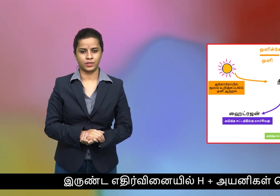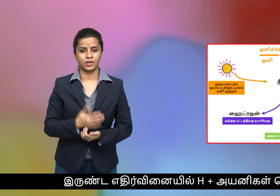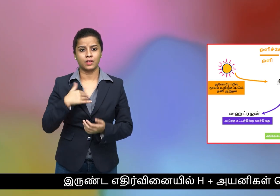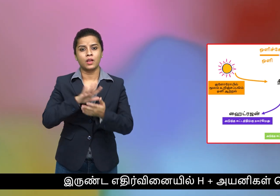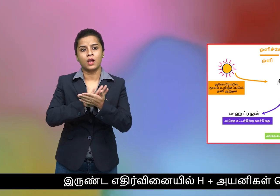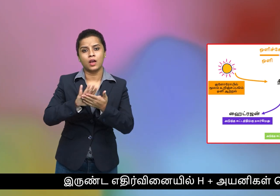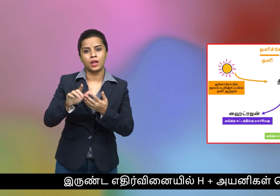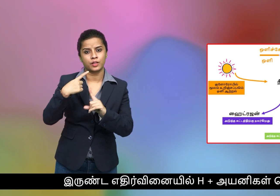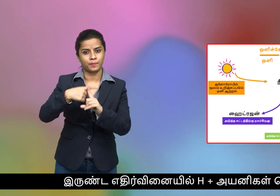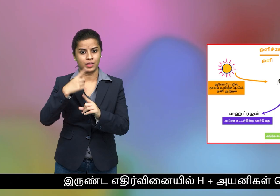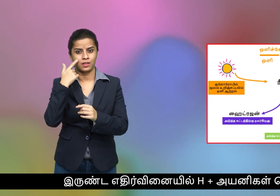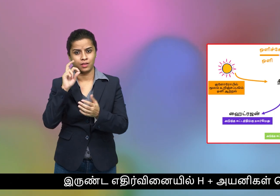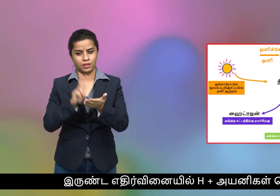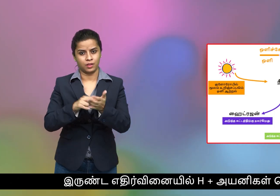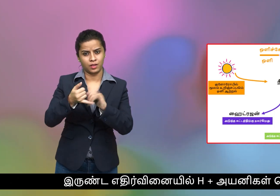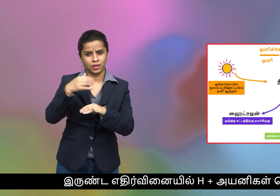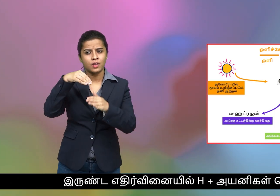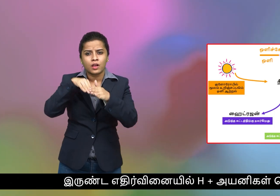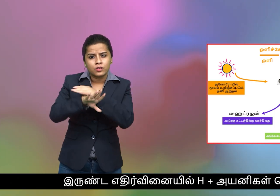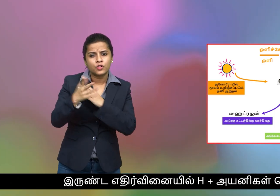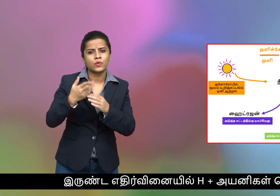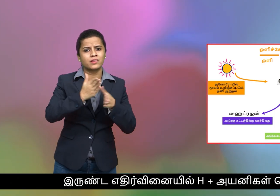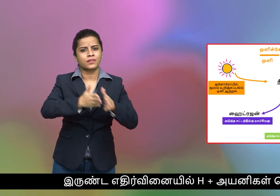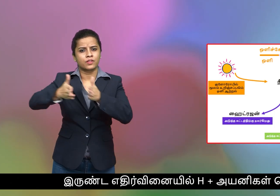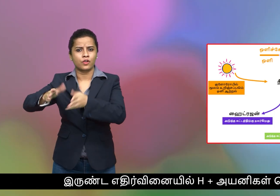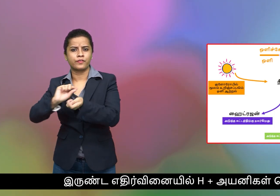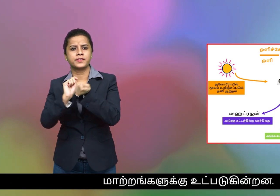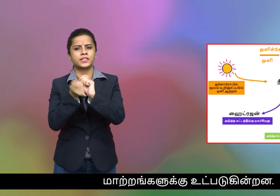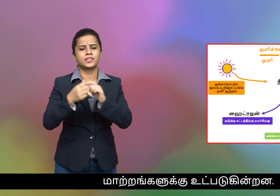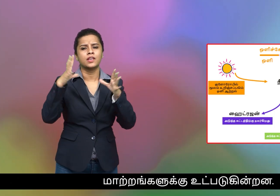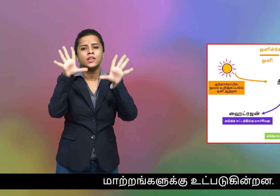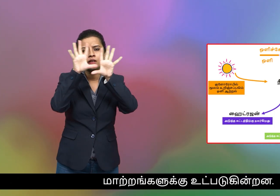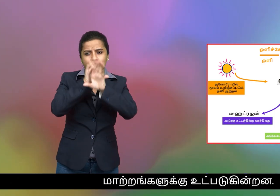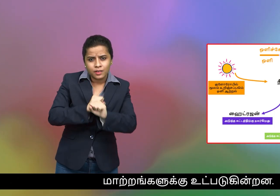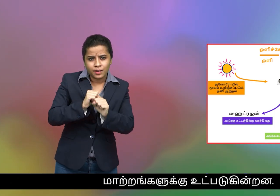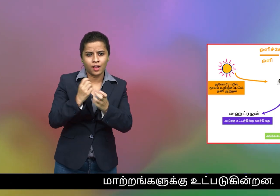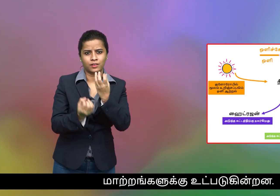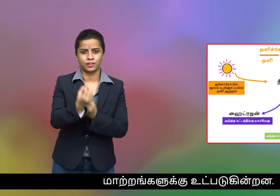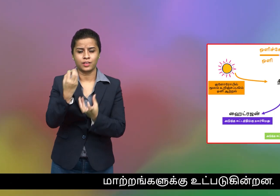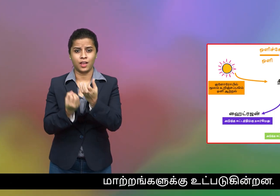இருண்ட எதிர்வினையில் H+ அயனிகள் தொடர் மாற்றங்களுக்கு உட்படுகின்றன.